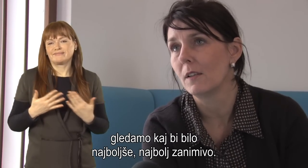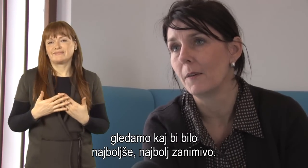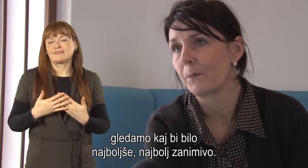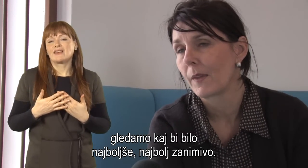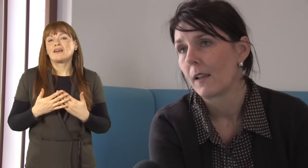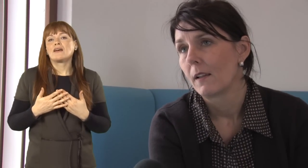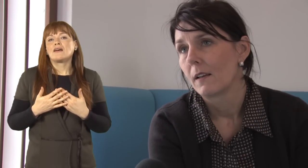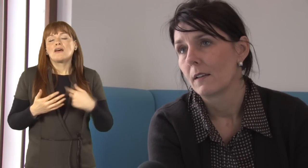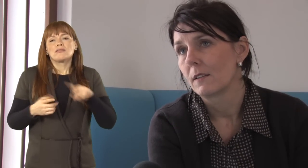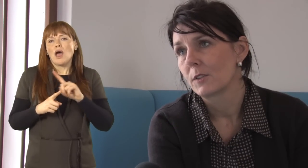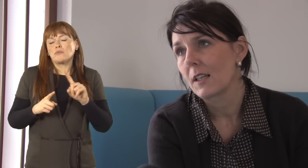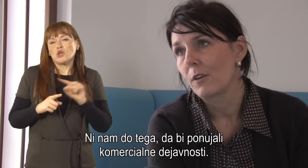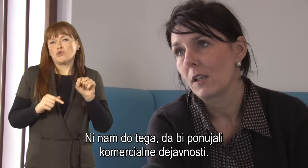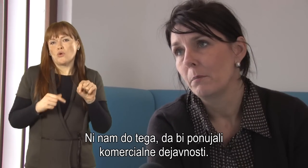zanimivo.